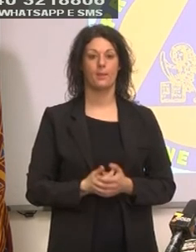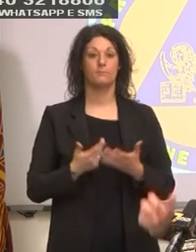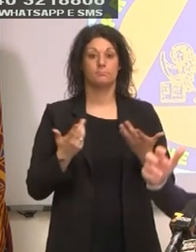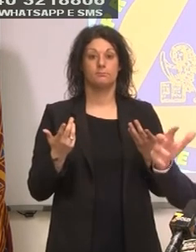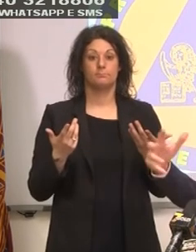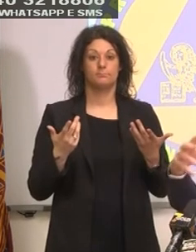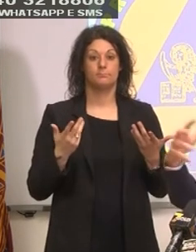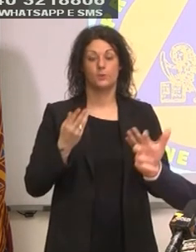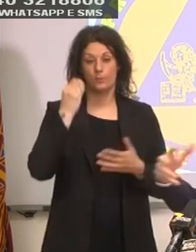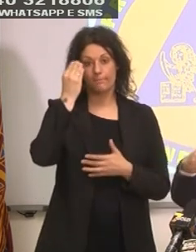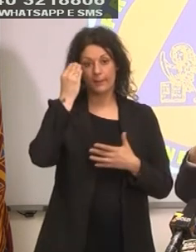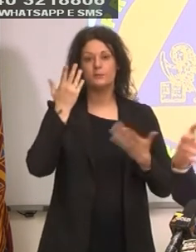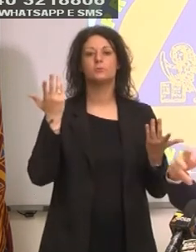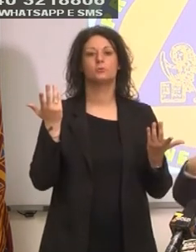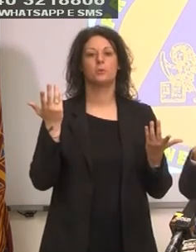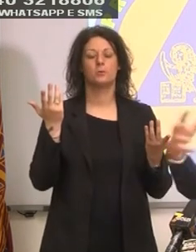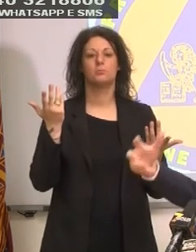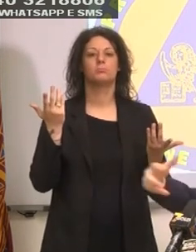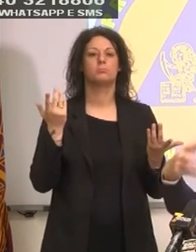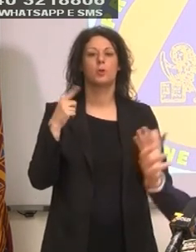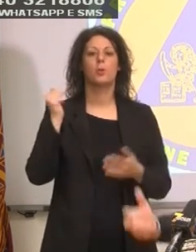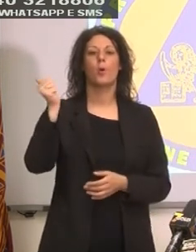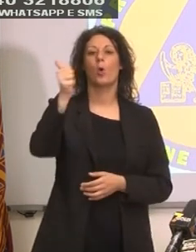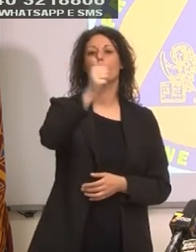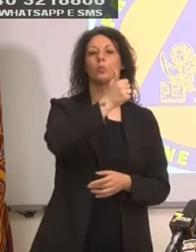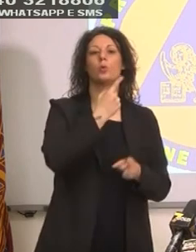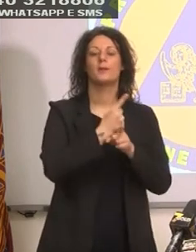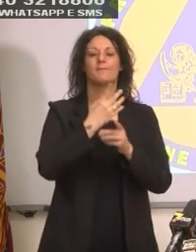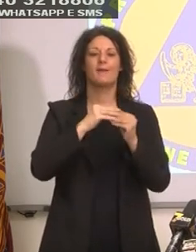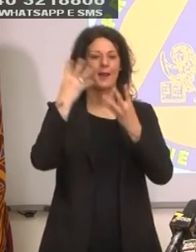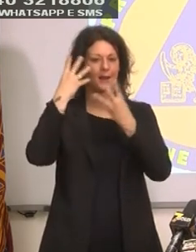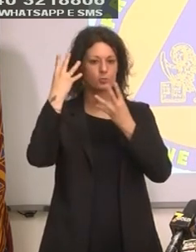Immagino che poi le segreterie faranno i loro ragionamenti a livello nazionale,